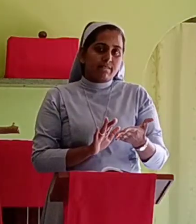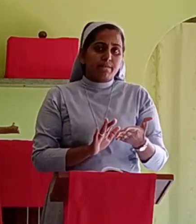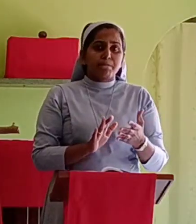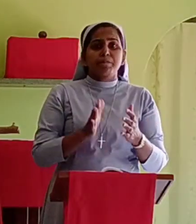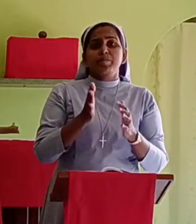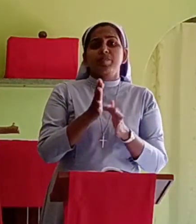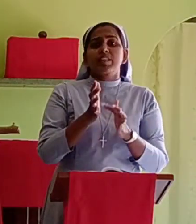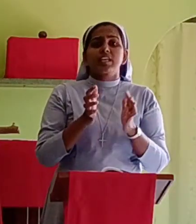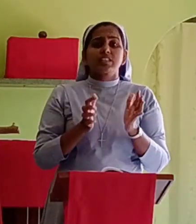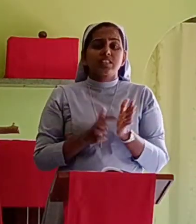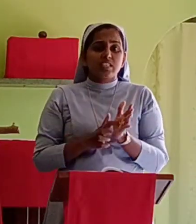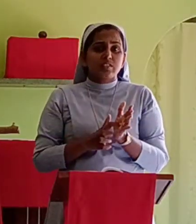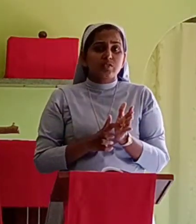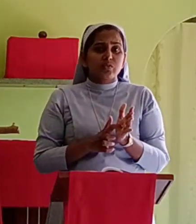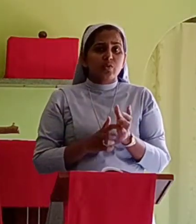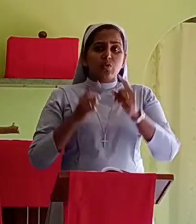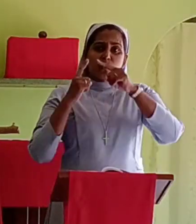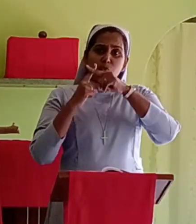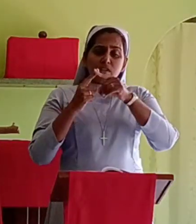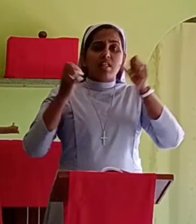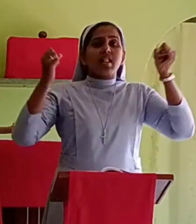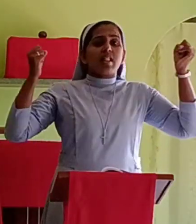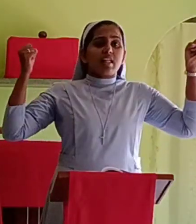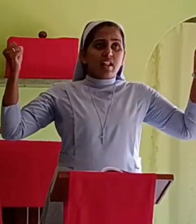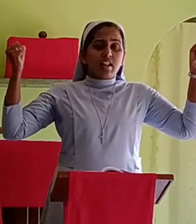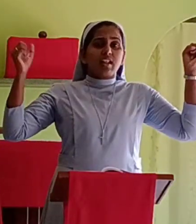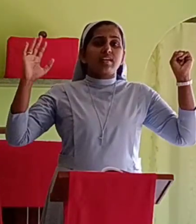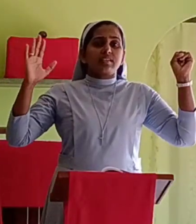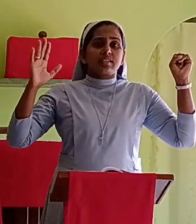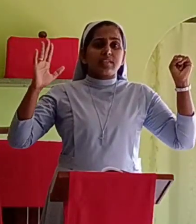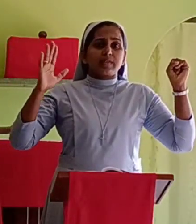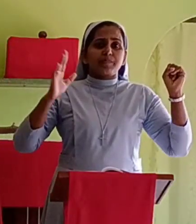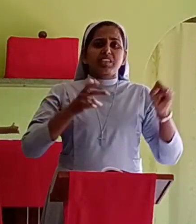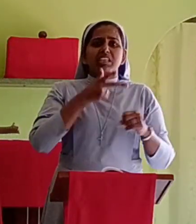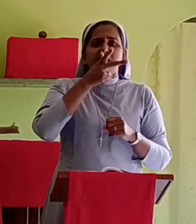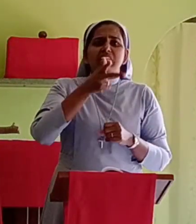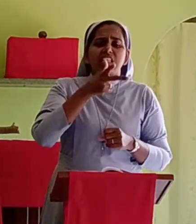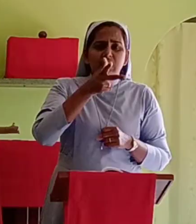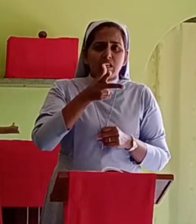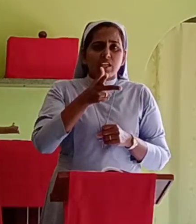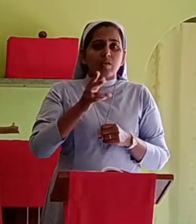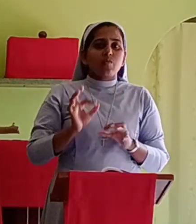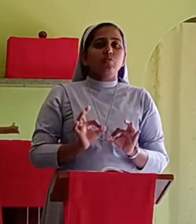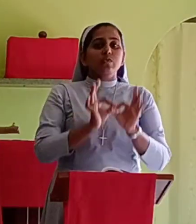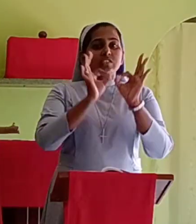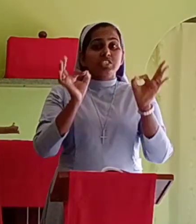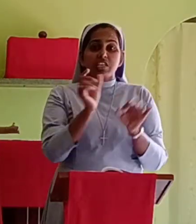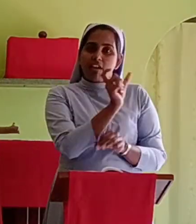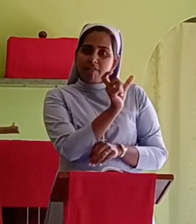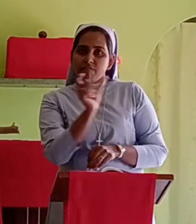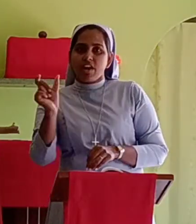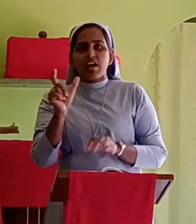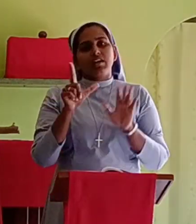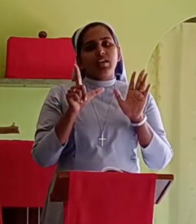වේ. එසේම අද දිව්‍ය පූජාව තුළ ක්‍රිස්තුස් වහන්සේ කුරුසියේ එල්ලී